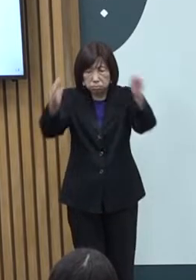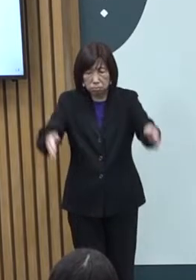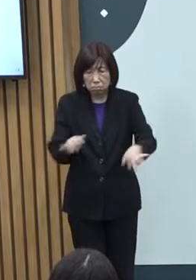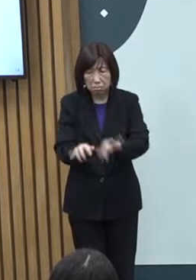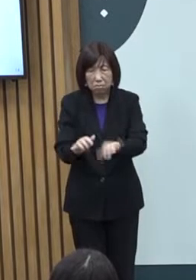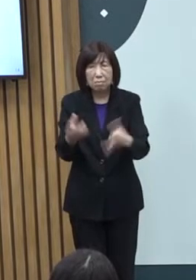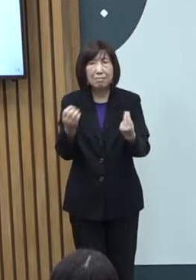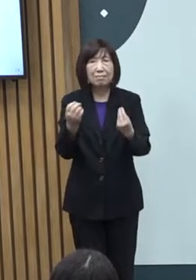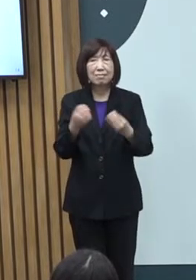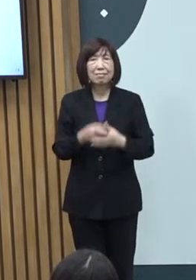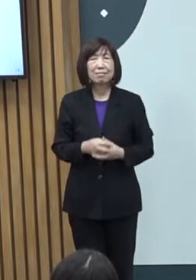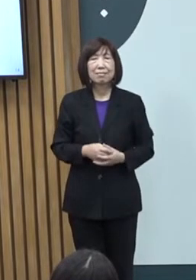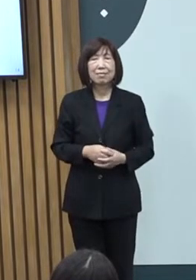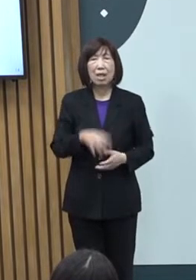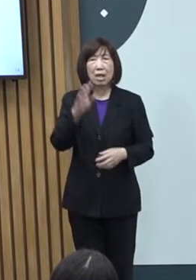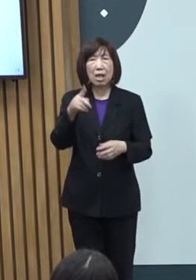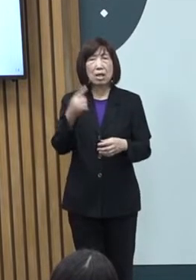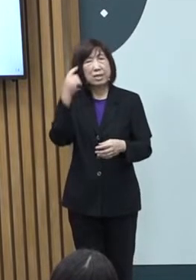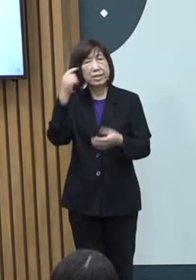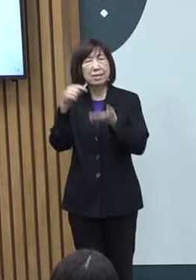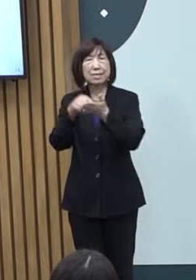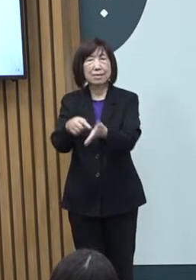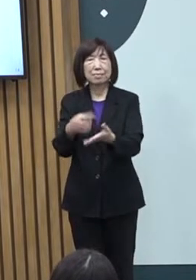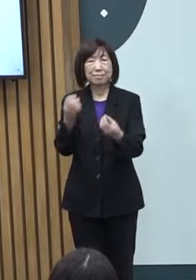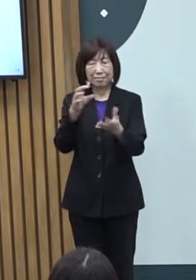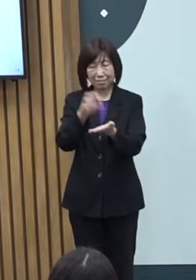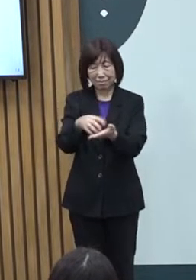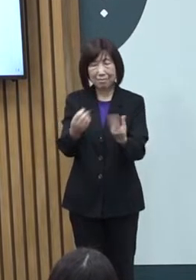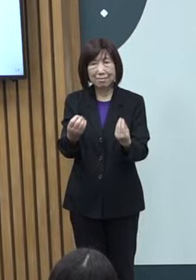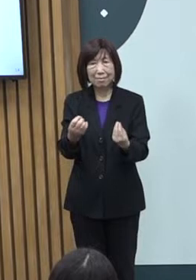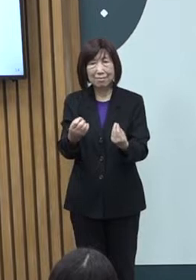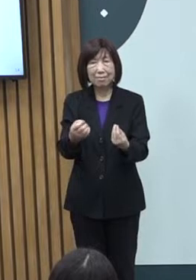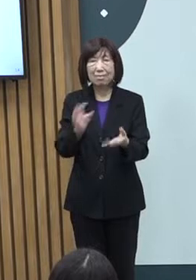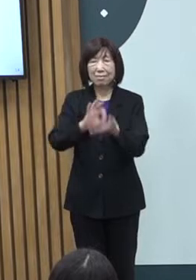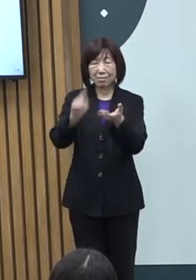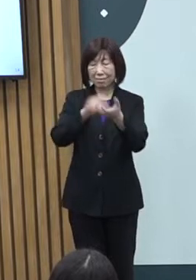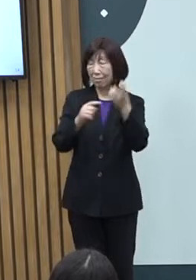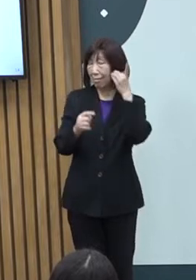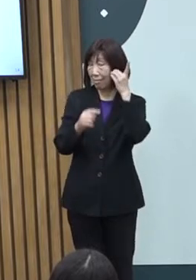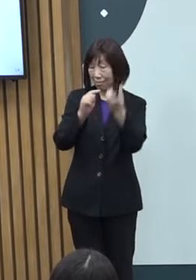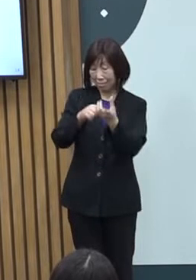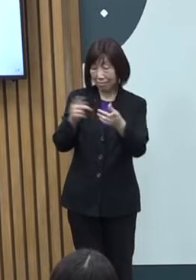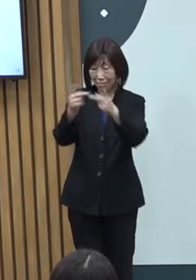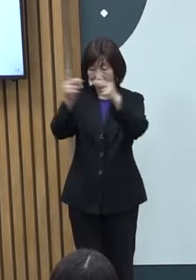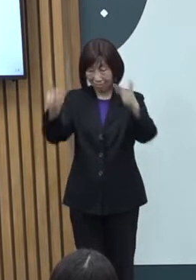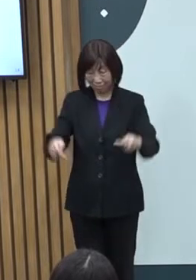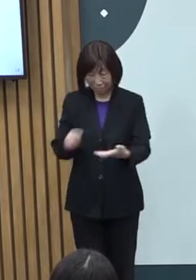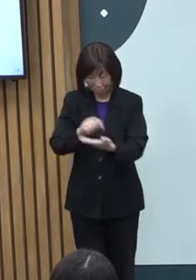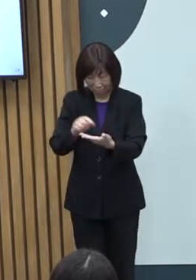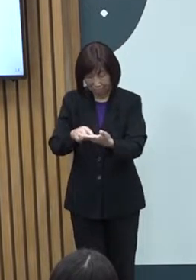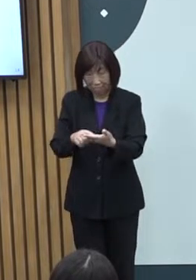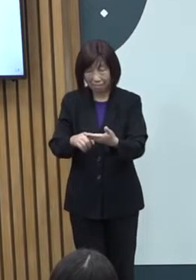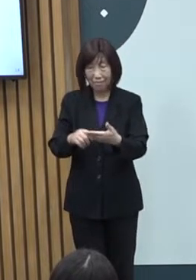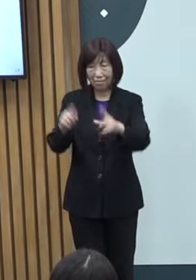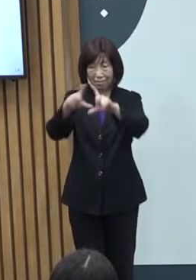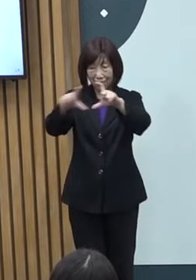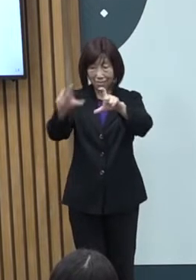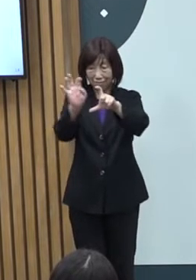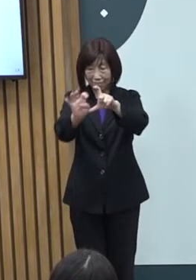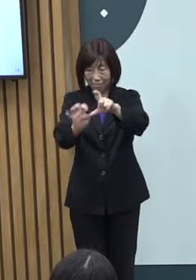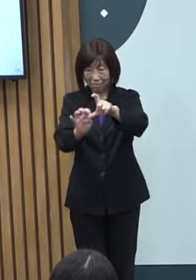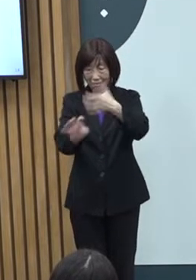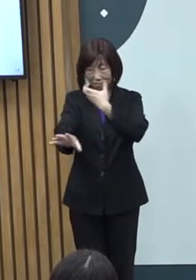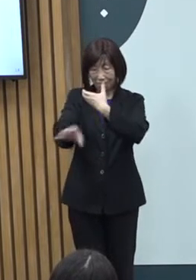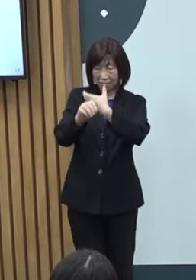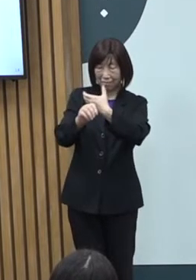者有的人就不方便申请凭证，那其实呢用手机或平板来扫描缴款书上的 QR code